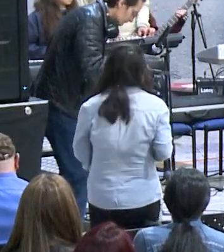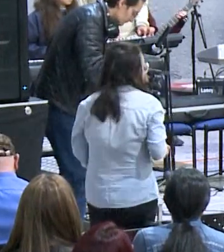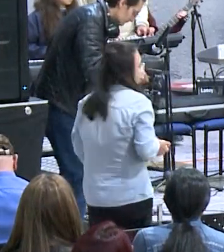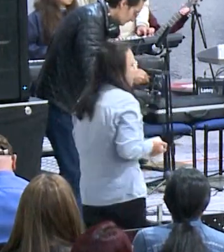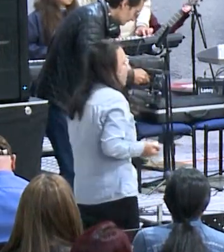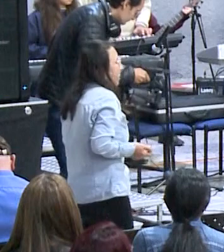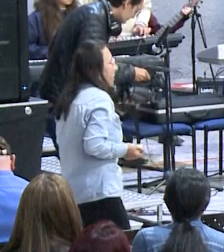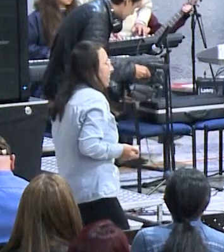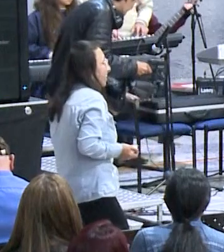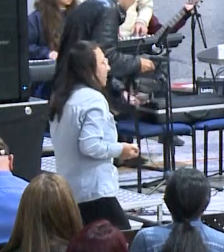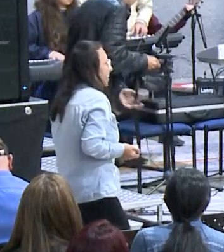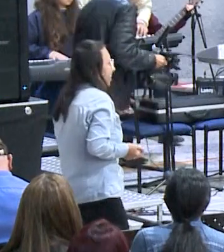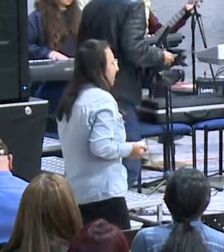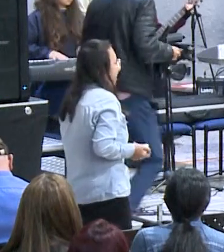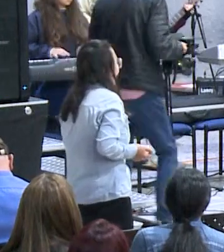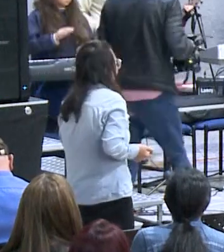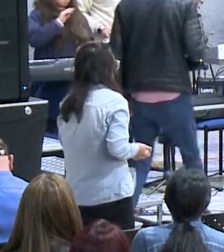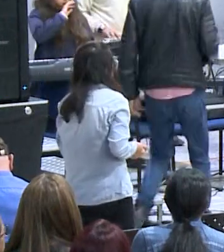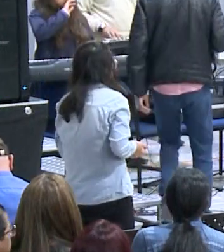ah